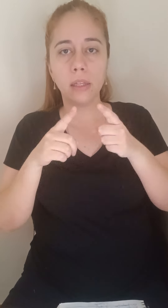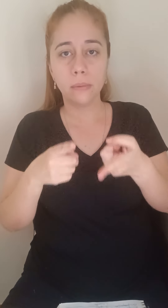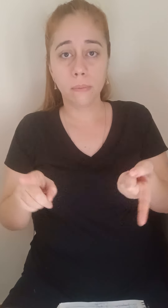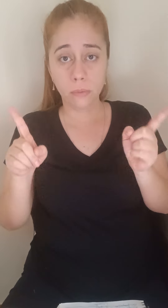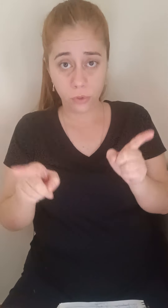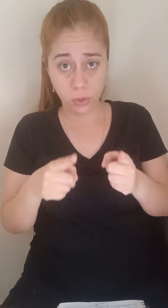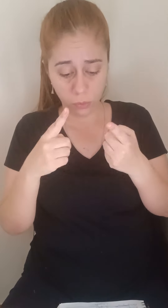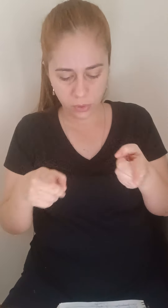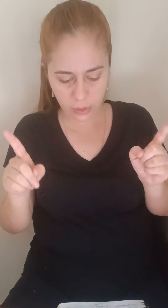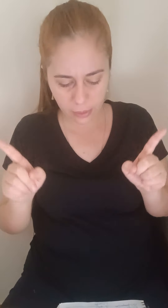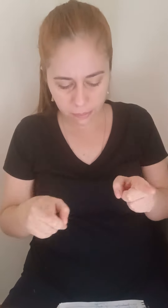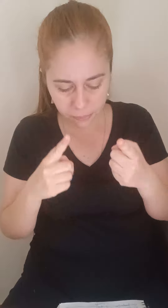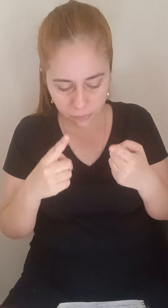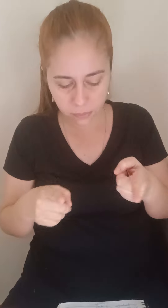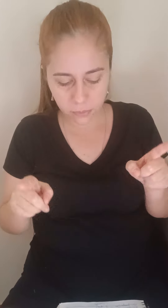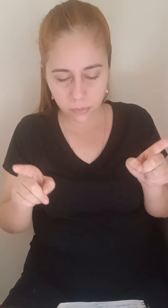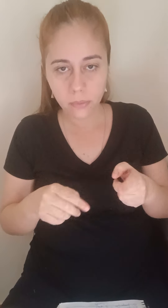Sala de música.